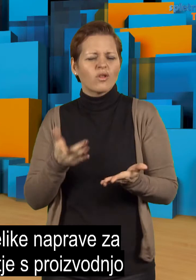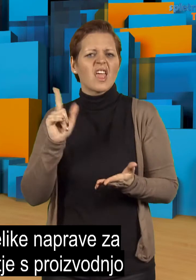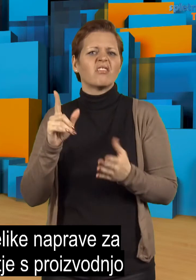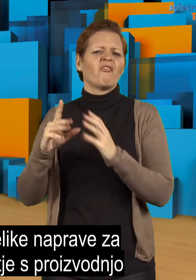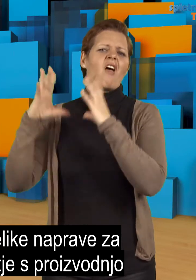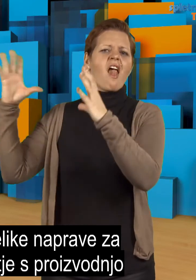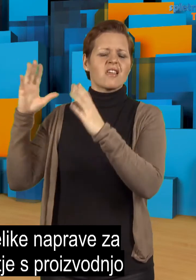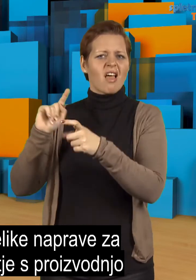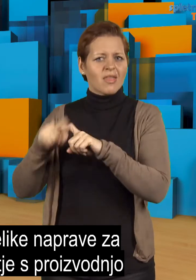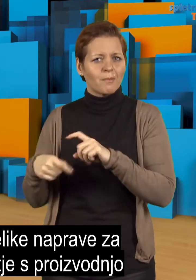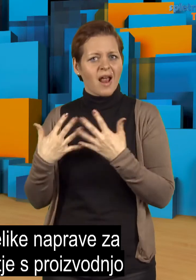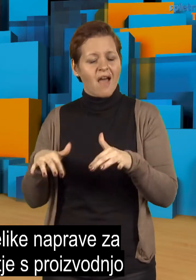velike naprave za poslušanje.